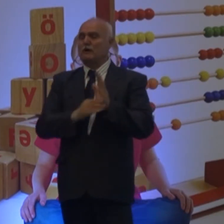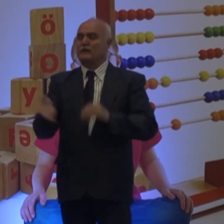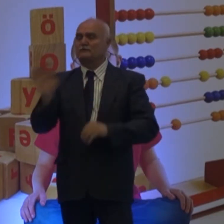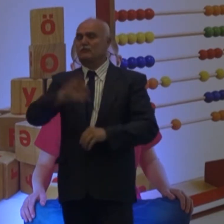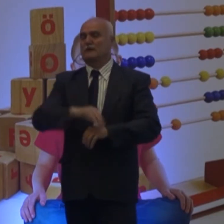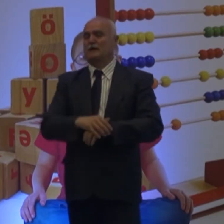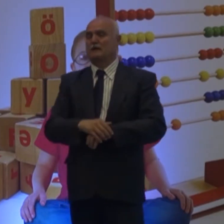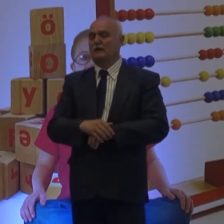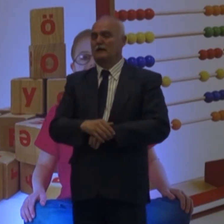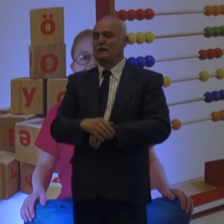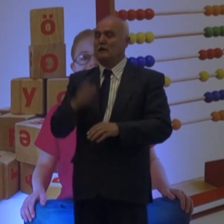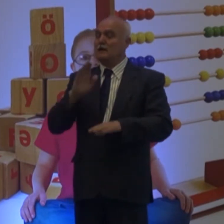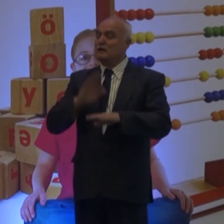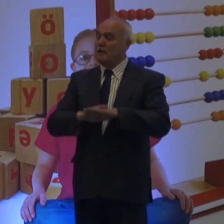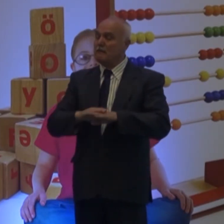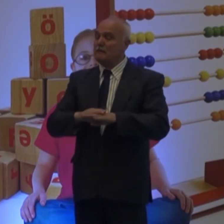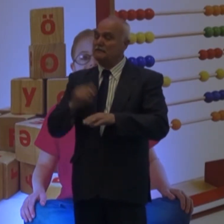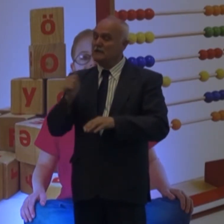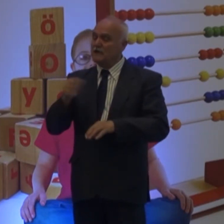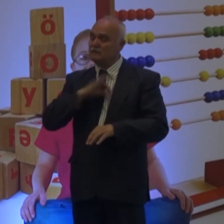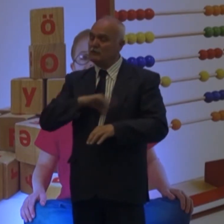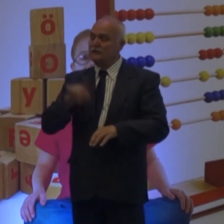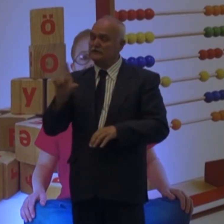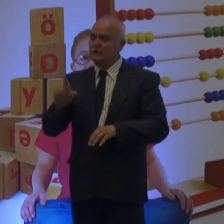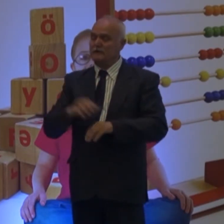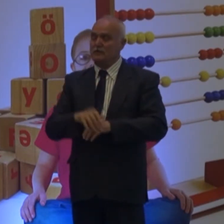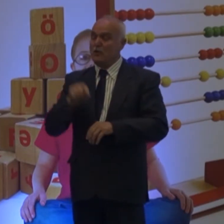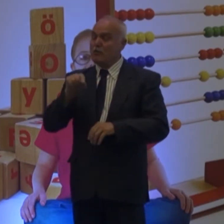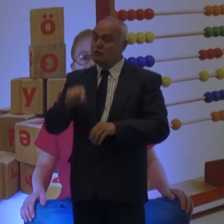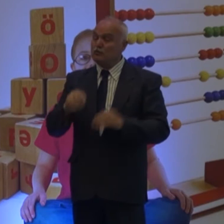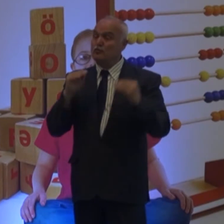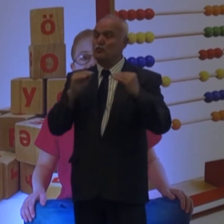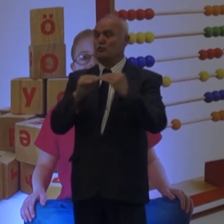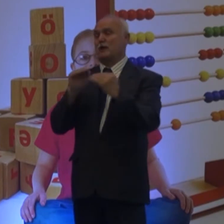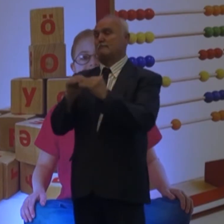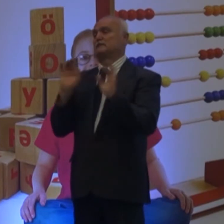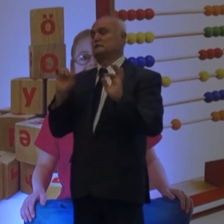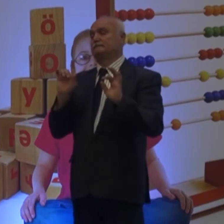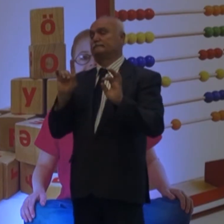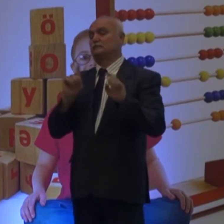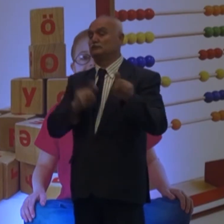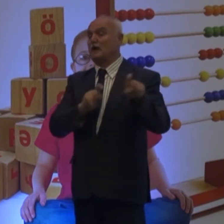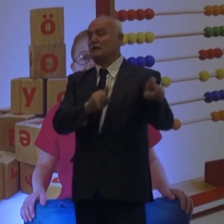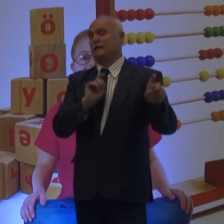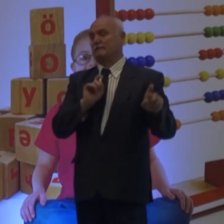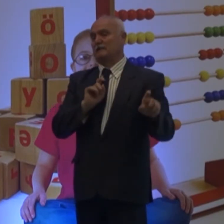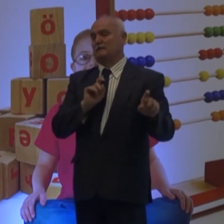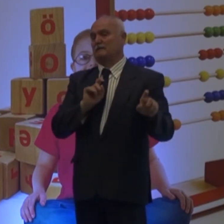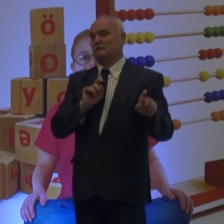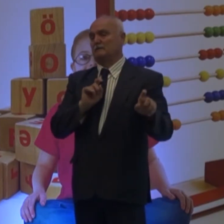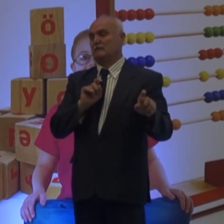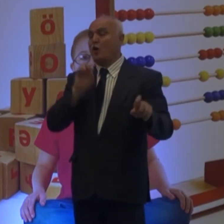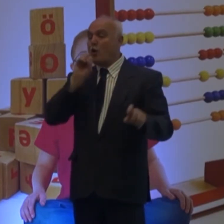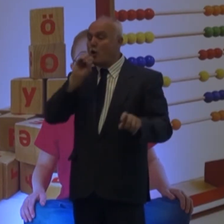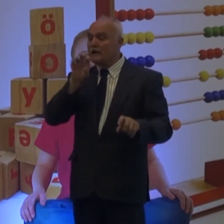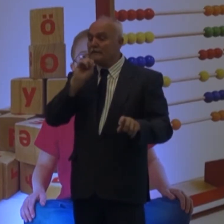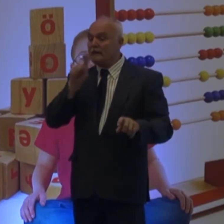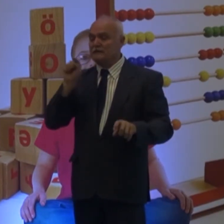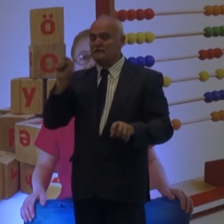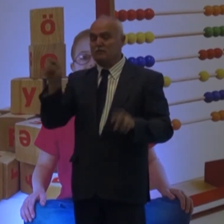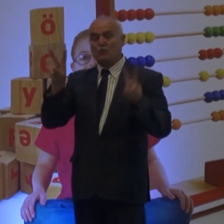sonra yapmamız gereken şey bu programın uygulanma aşamasını takip etmek. Öğretmenlerimizin bu